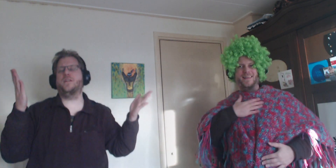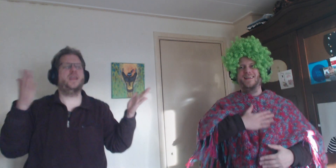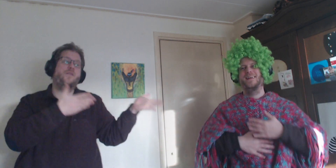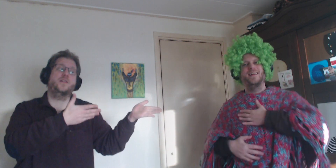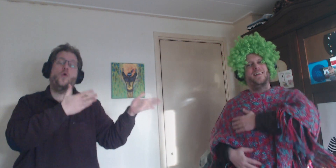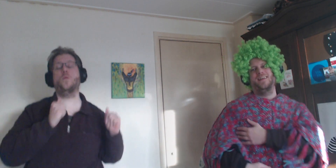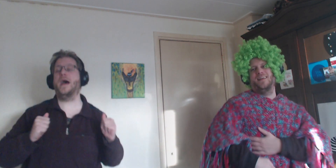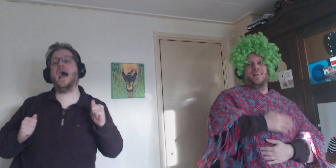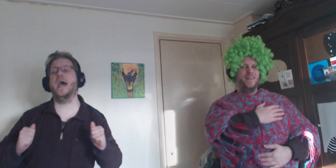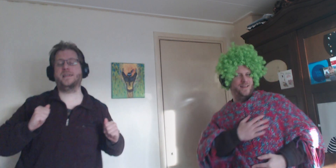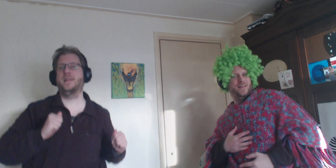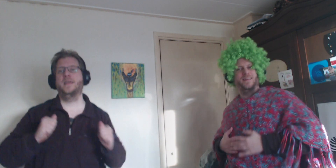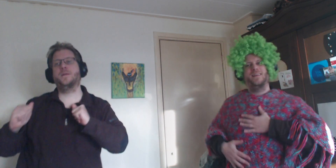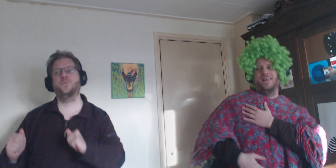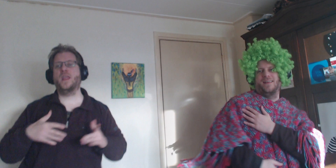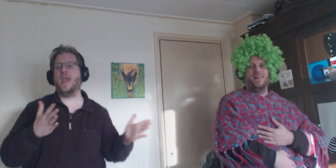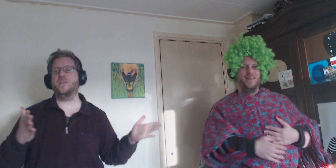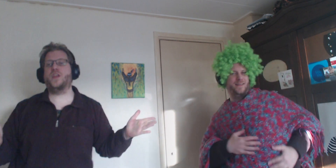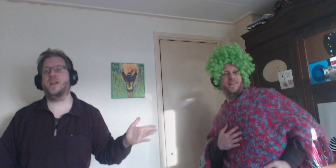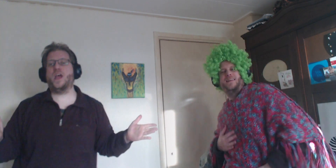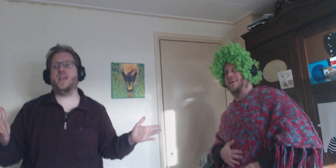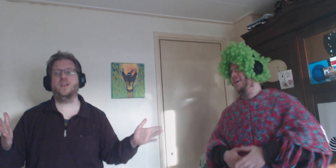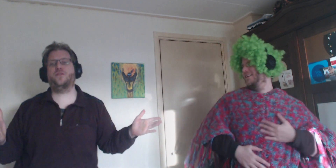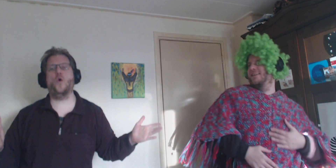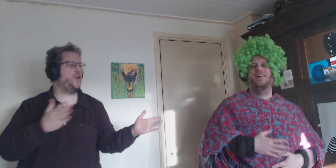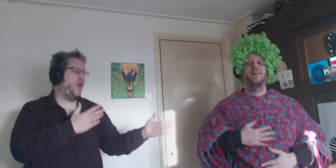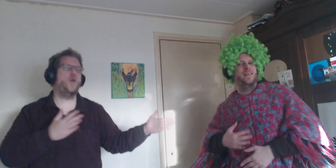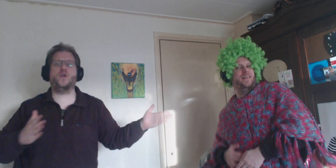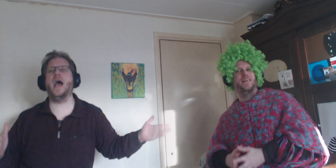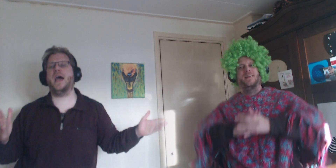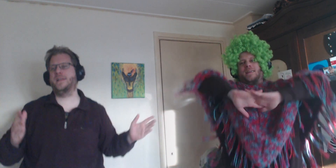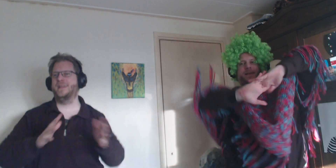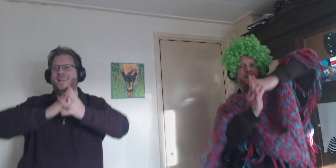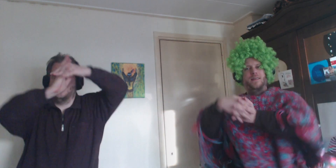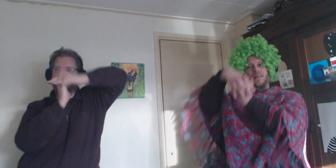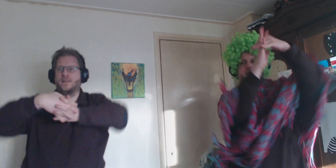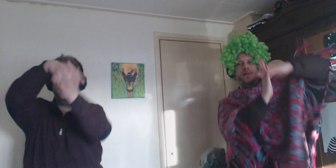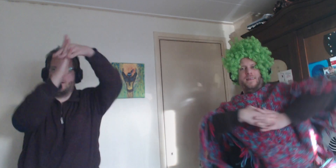Ik wacht op haar, alleen dan krijg ik het voor elkaar.